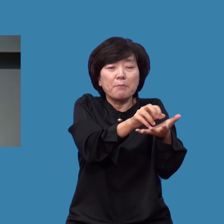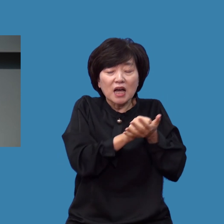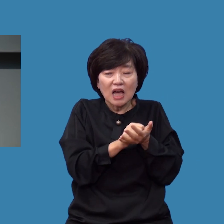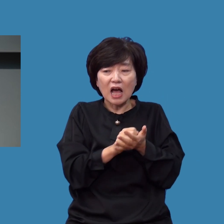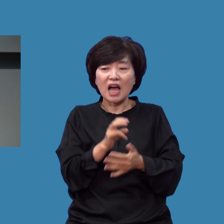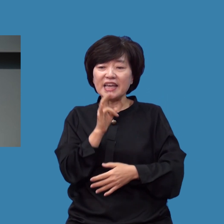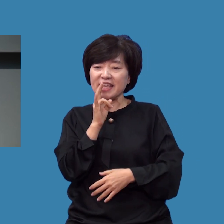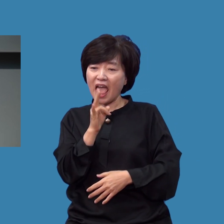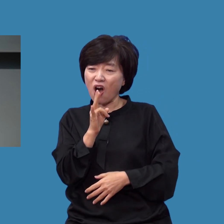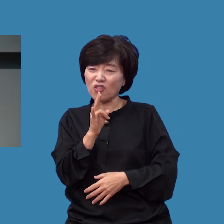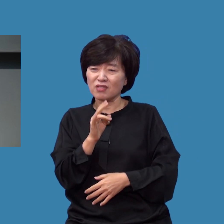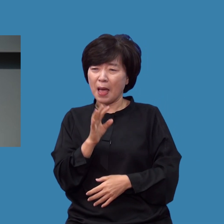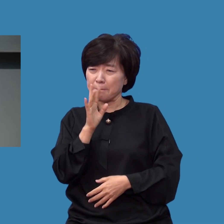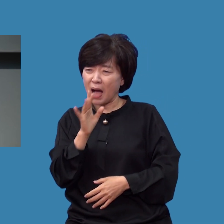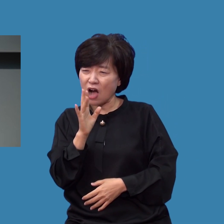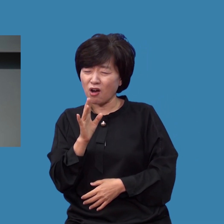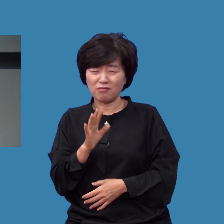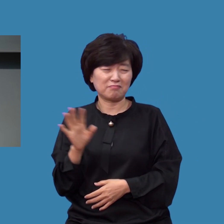하는.